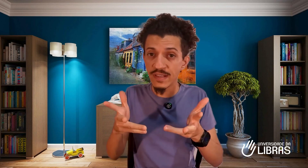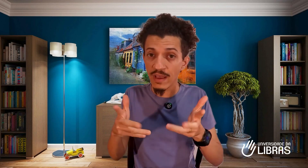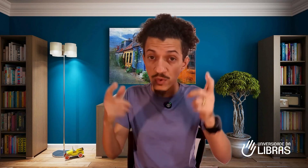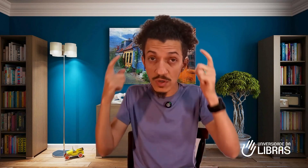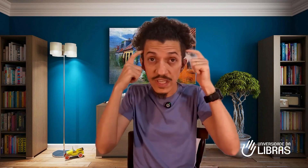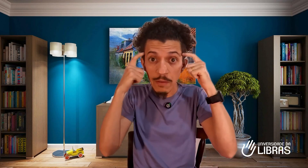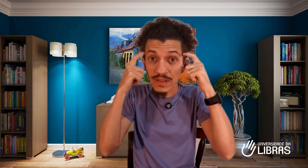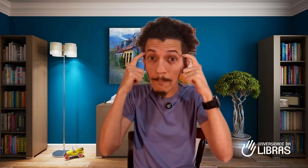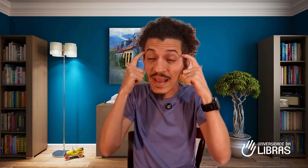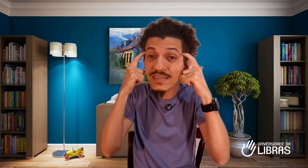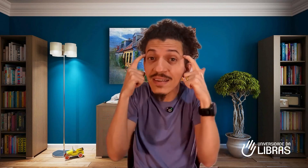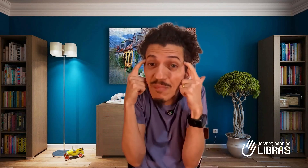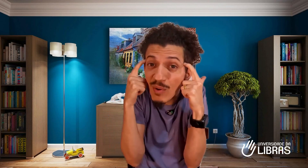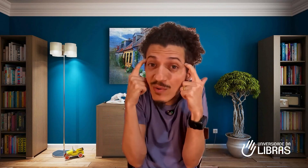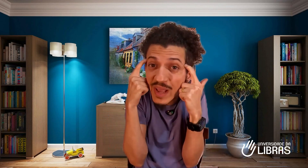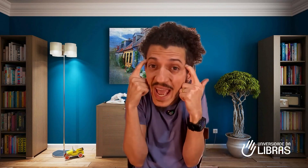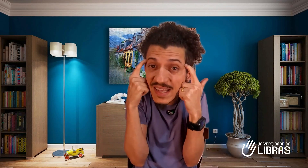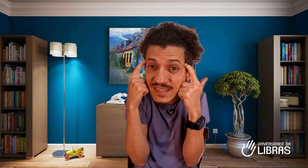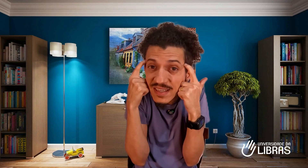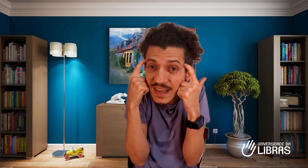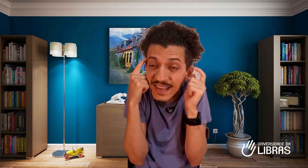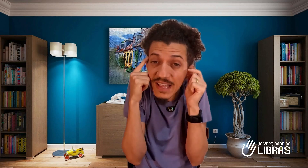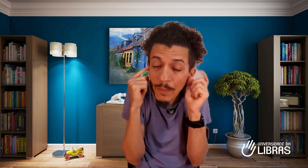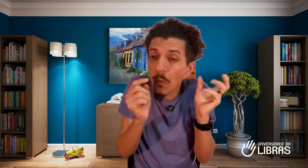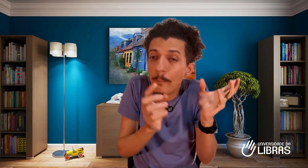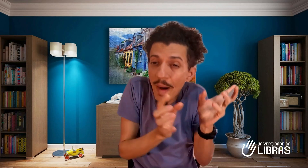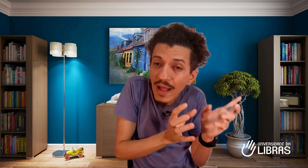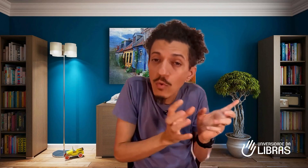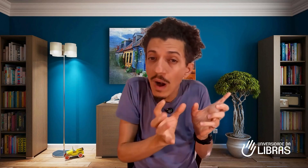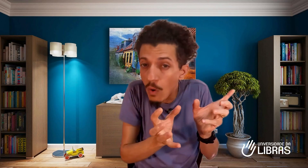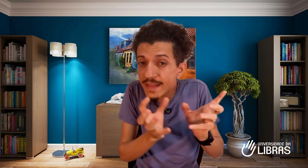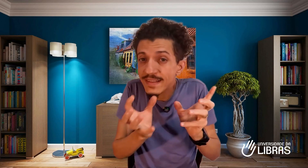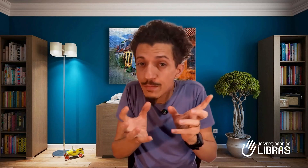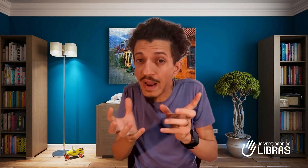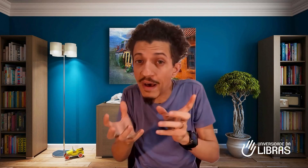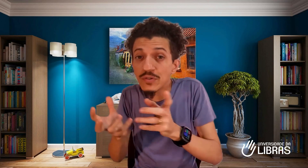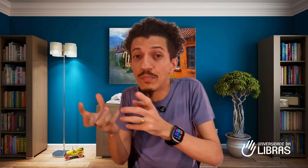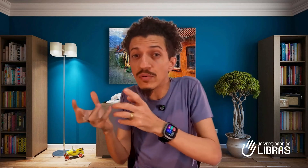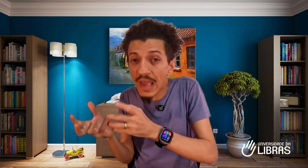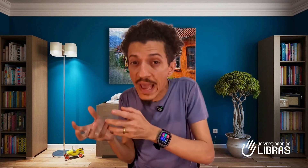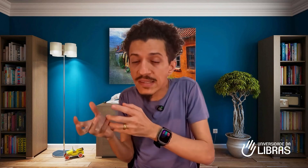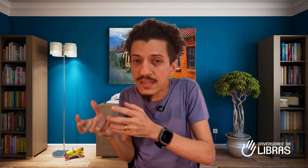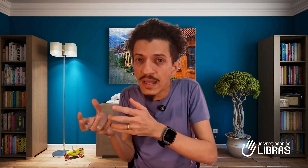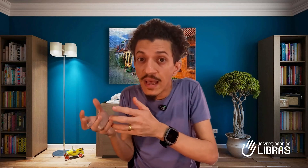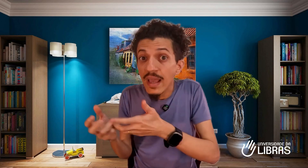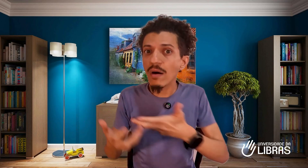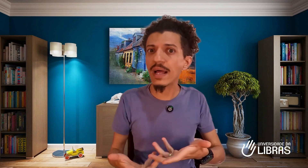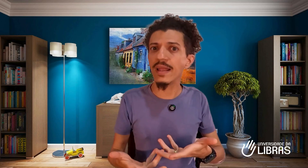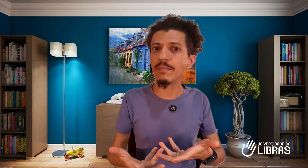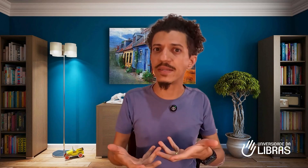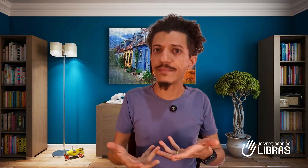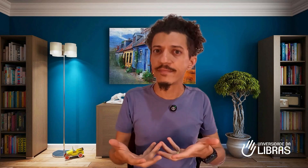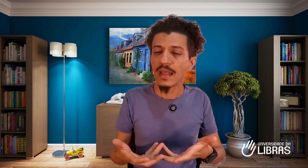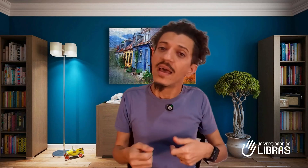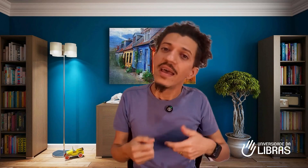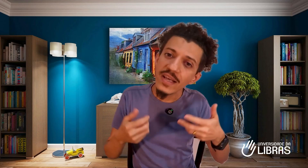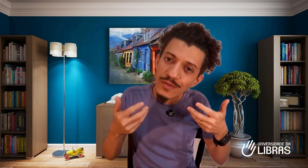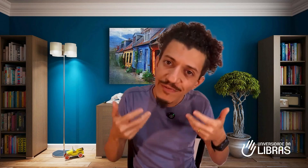seu cérebro está pensando em português, está preocupado com a ordem das palavras do português e não da Libras. E isso faz